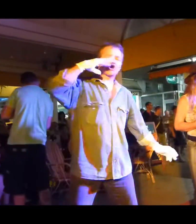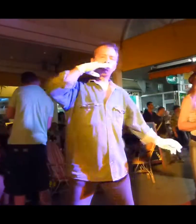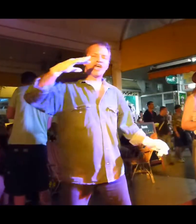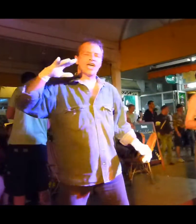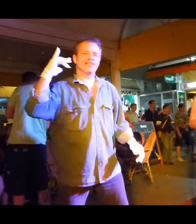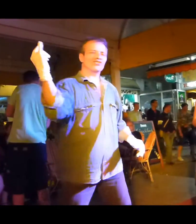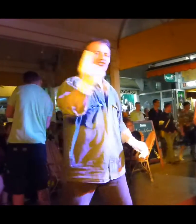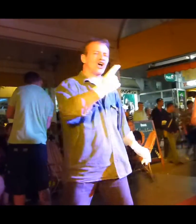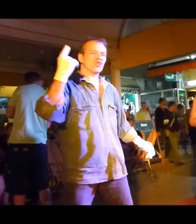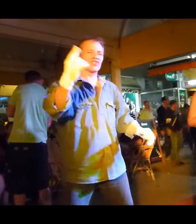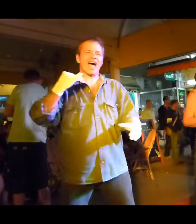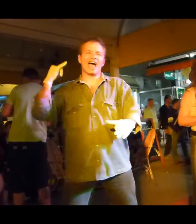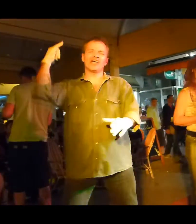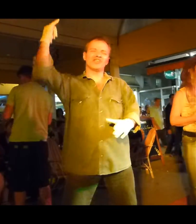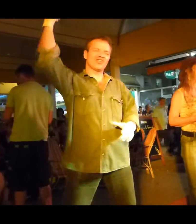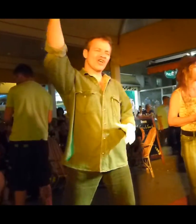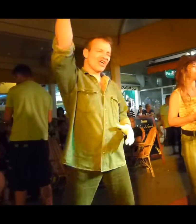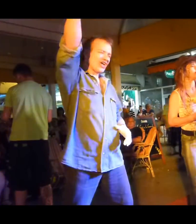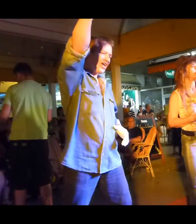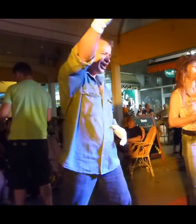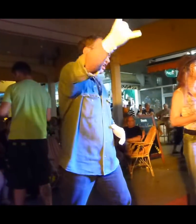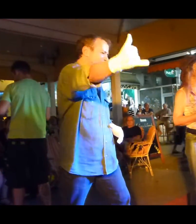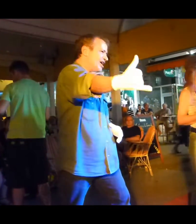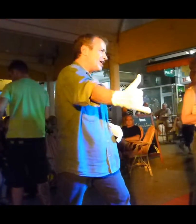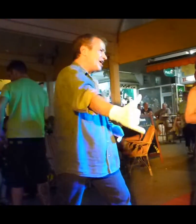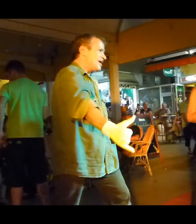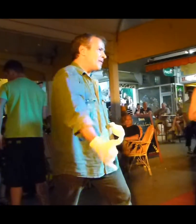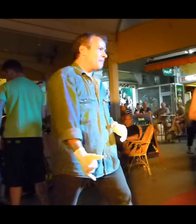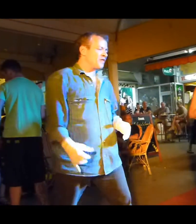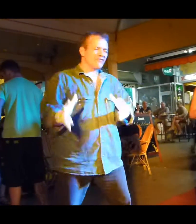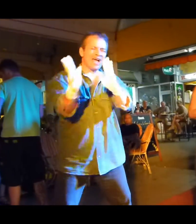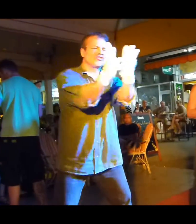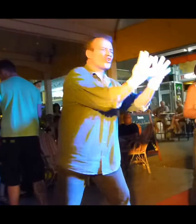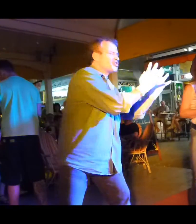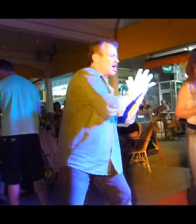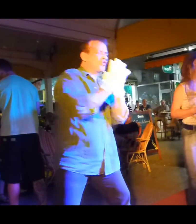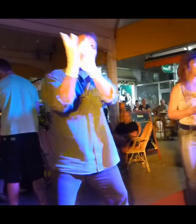fusillades, chanter sans s'arrêter.